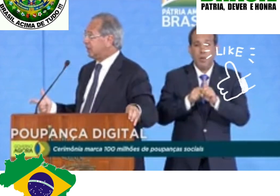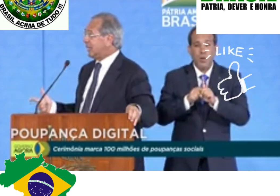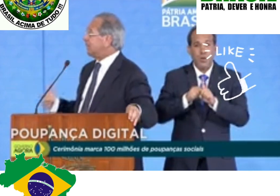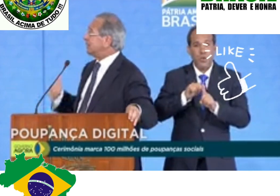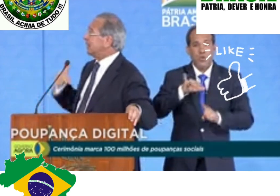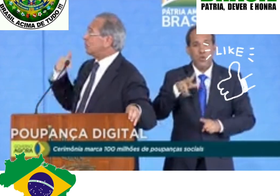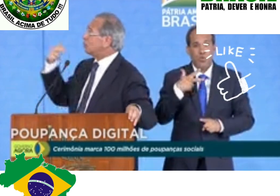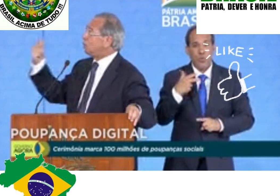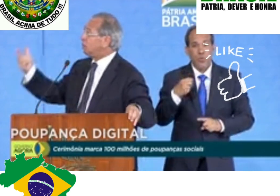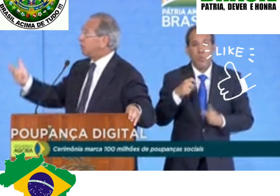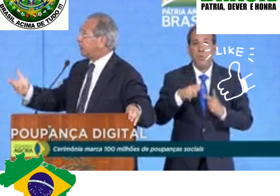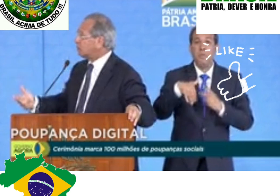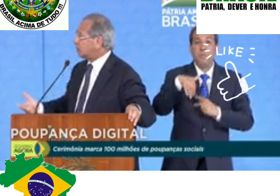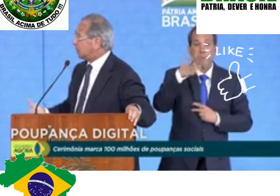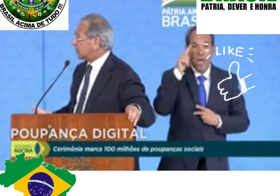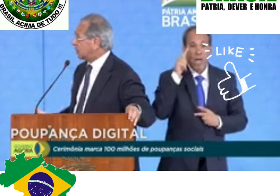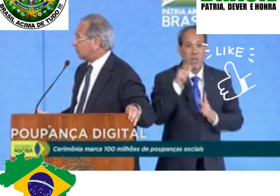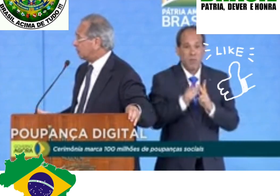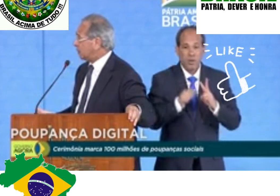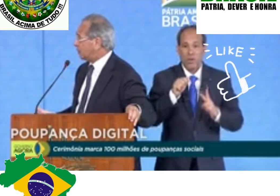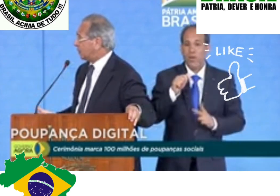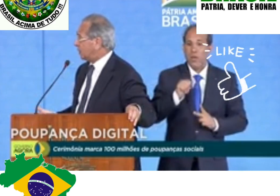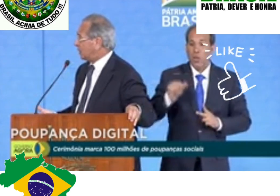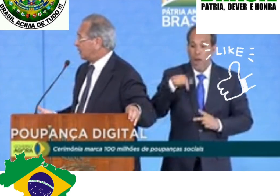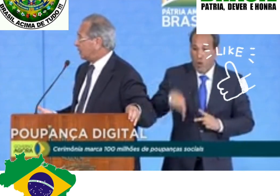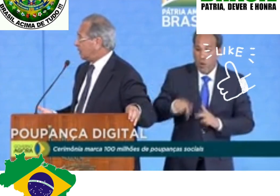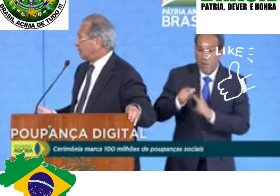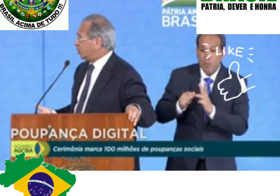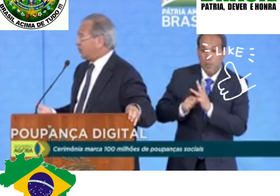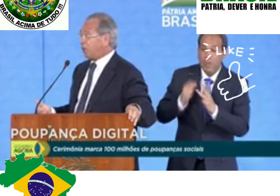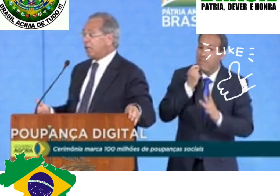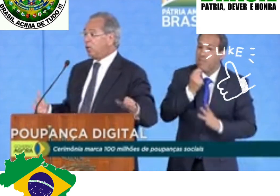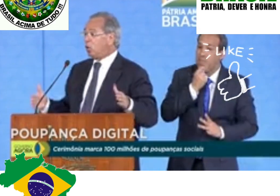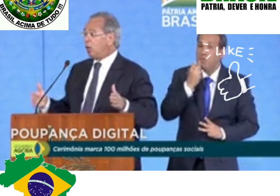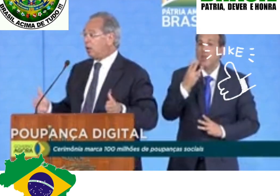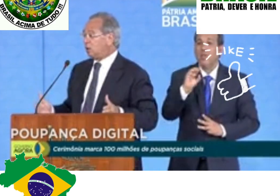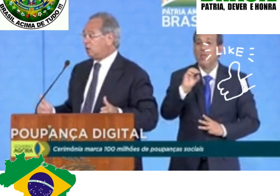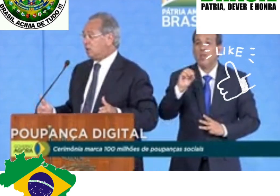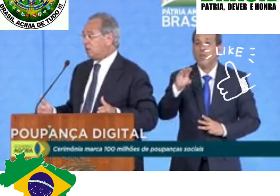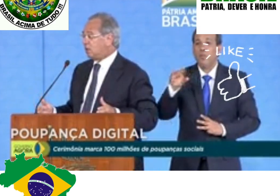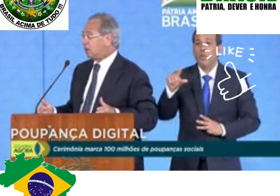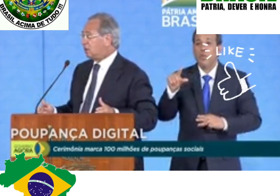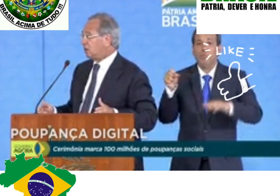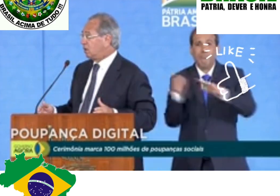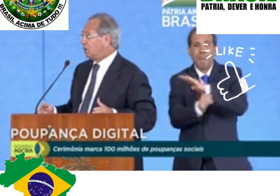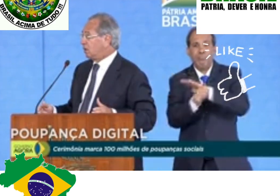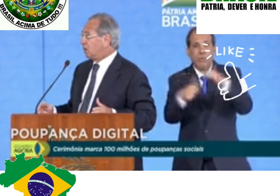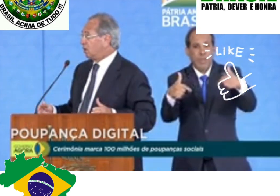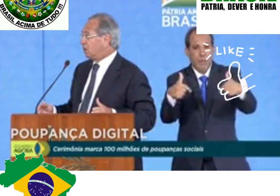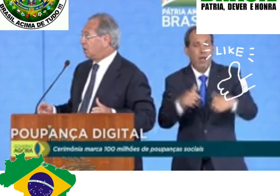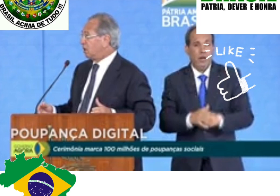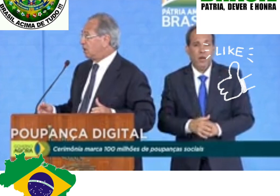agosto, 300 mil empregos em setembro, de forma que no ano